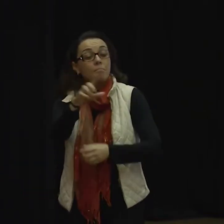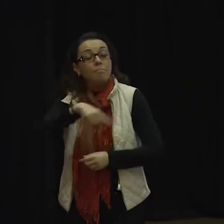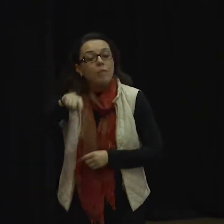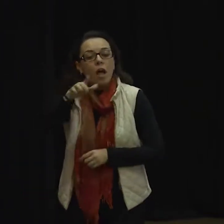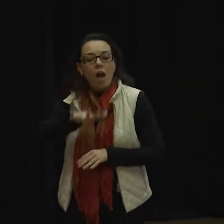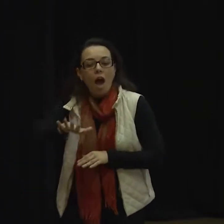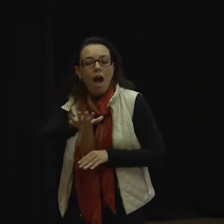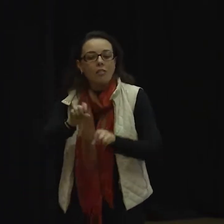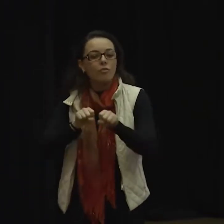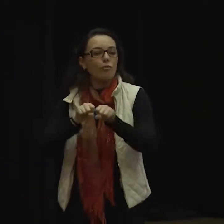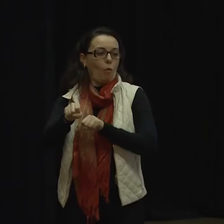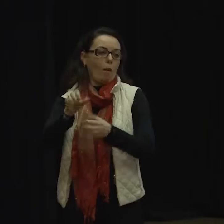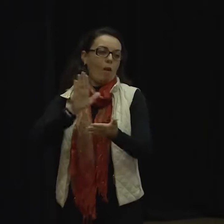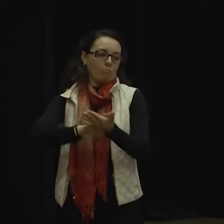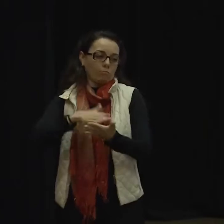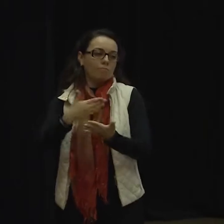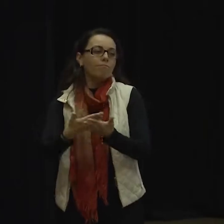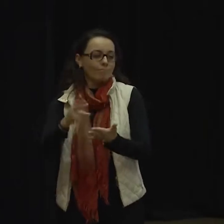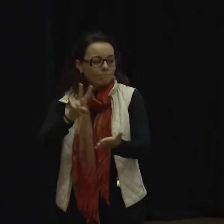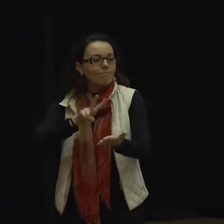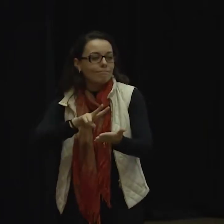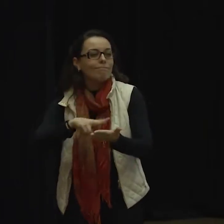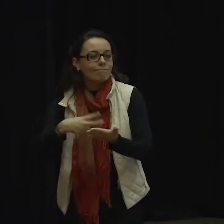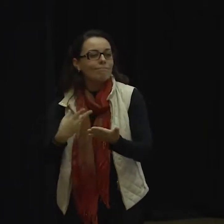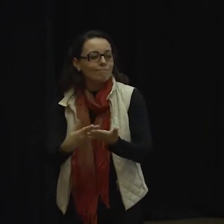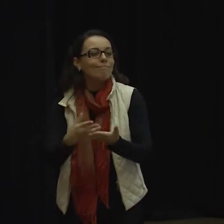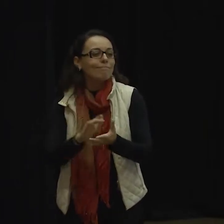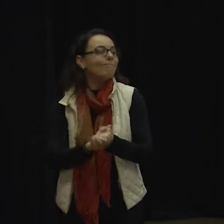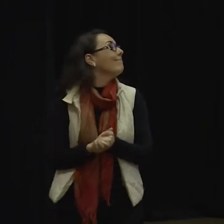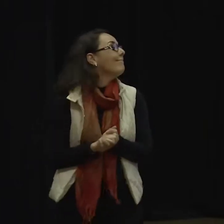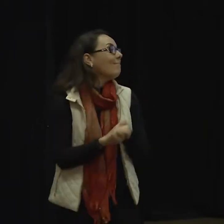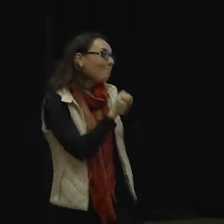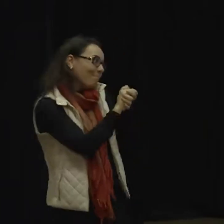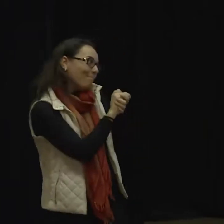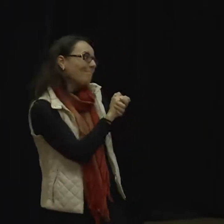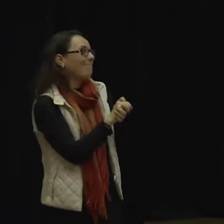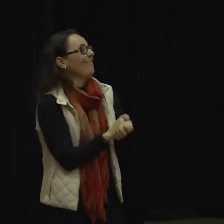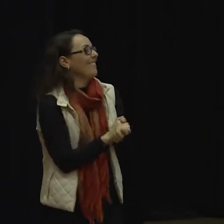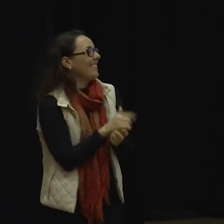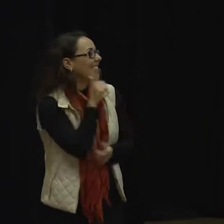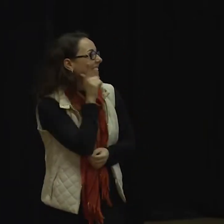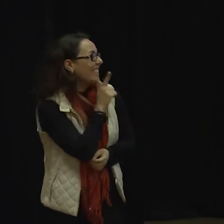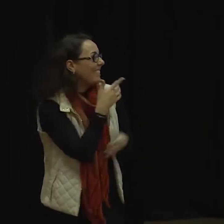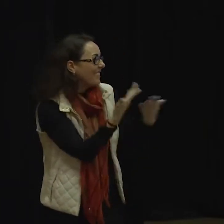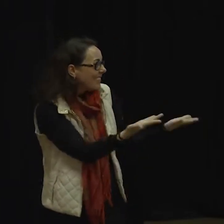reflexão e para a área de formação de tradução e interpretação. Então, obrigada, Guilherme.